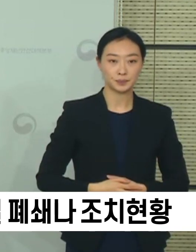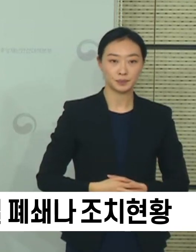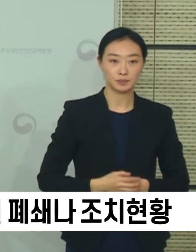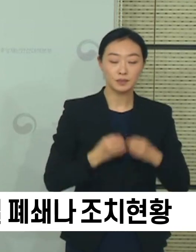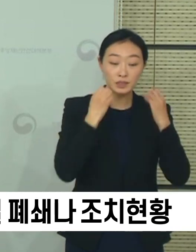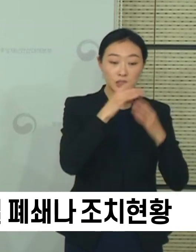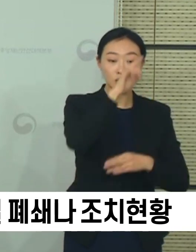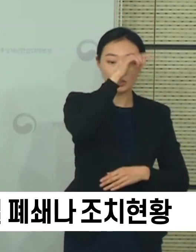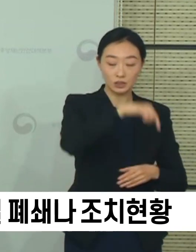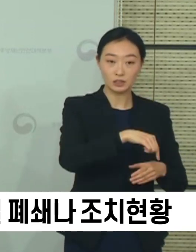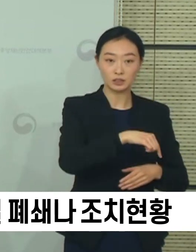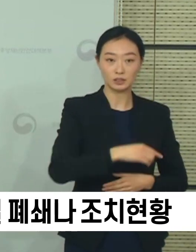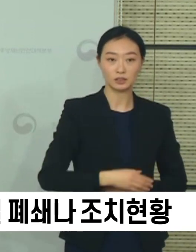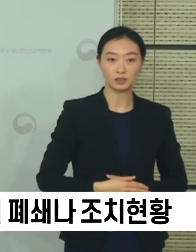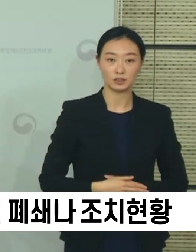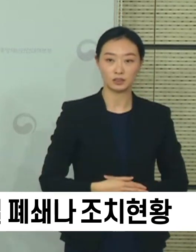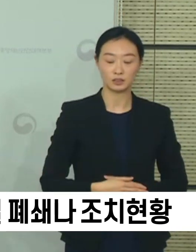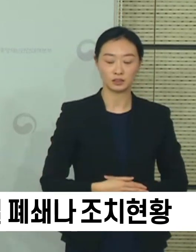신천지